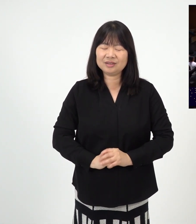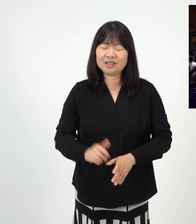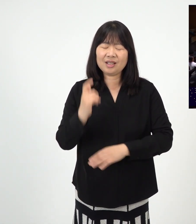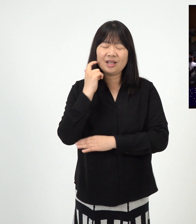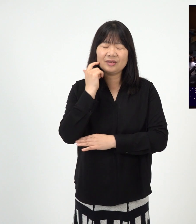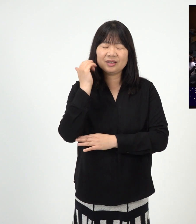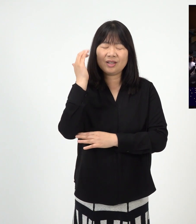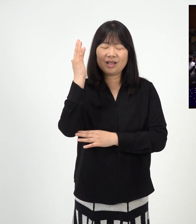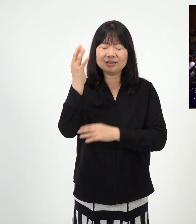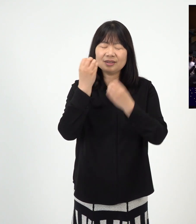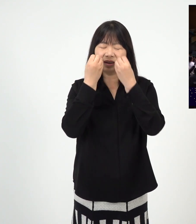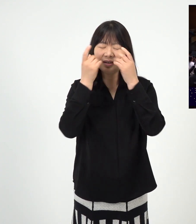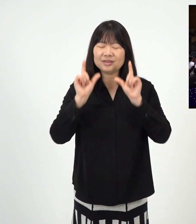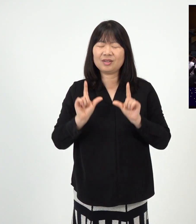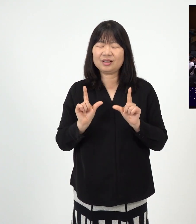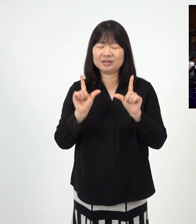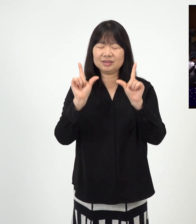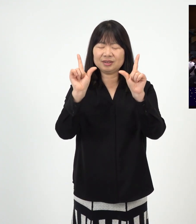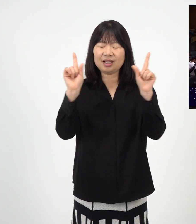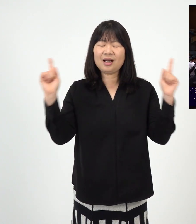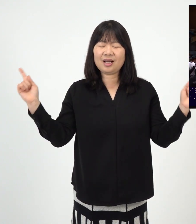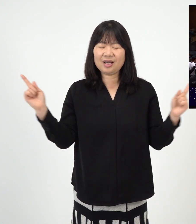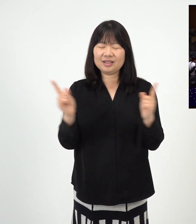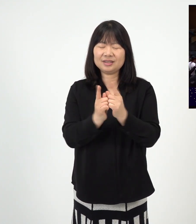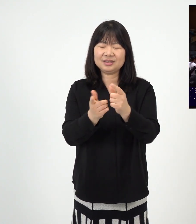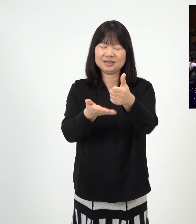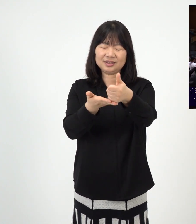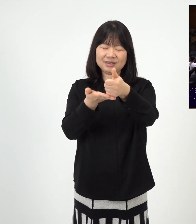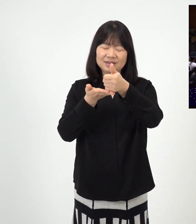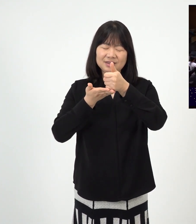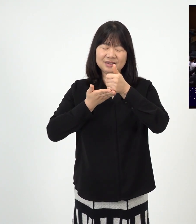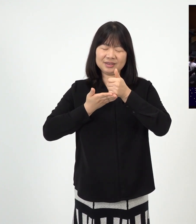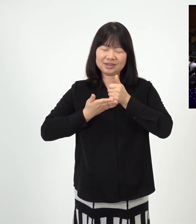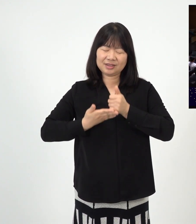영광의 새날을. 우리 1절 다시 합니다.